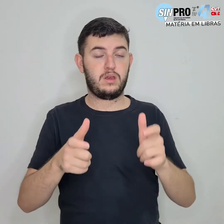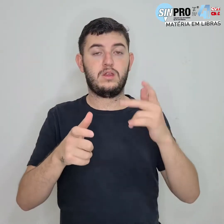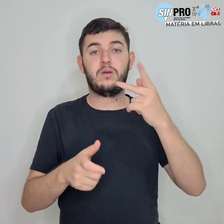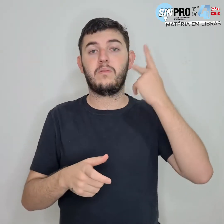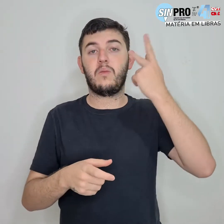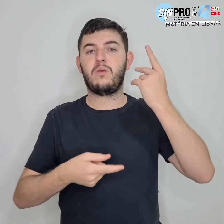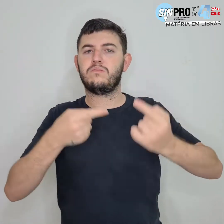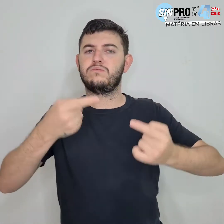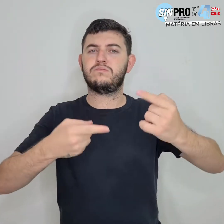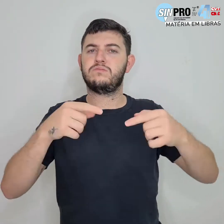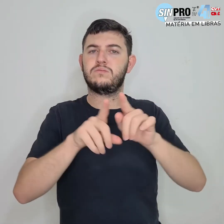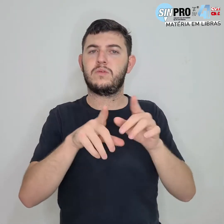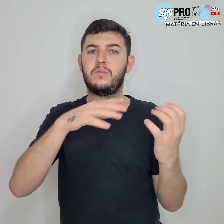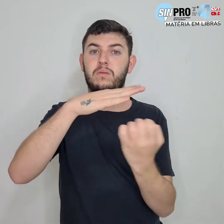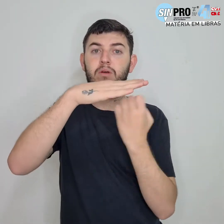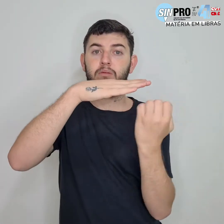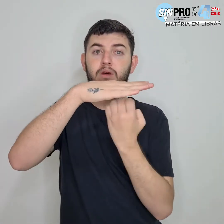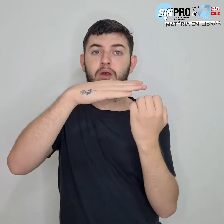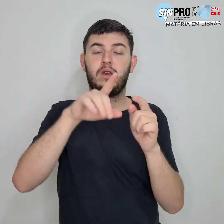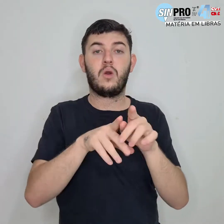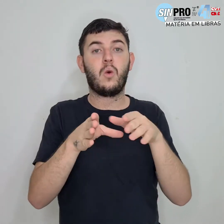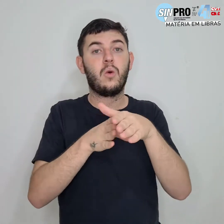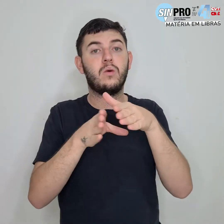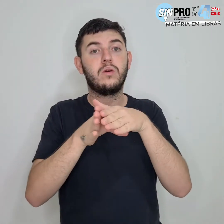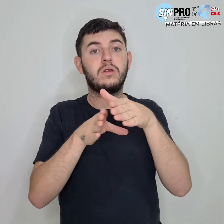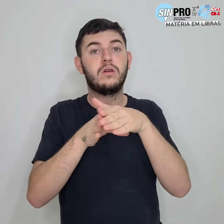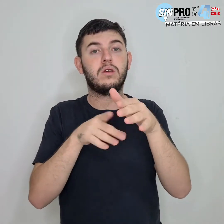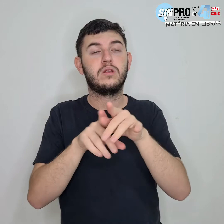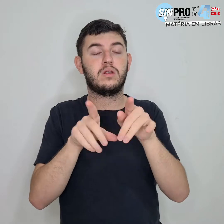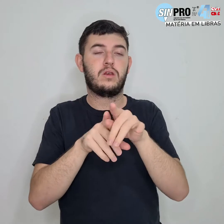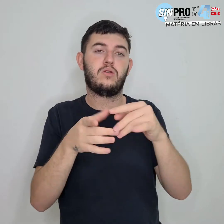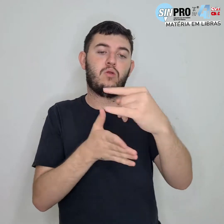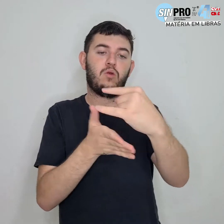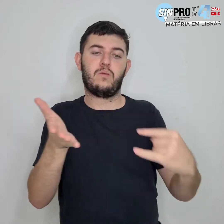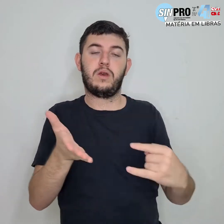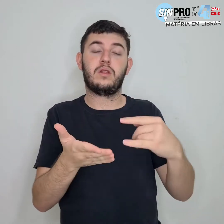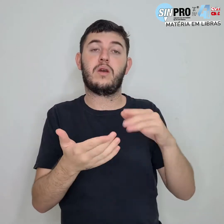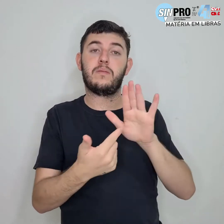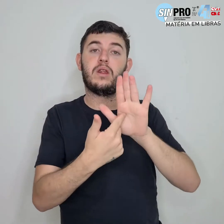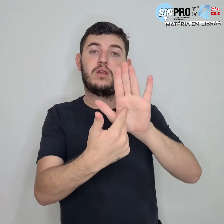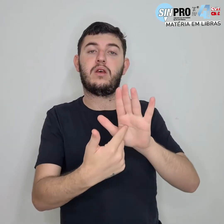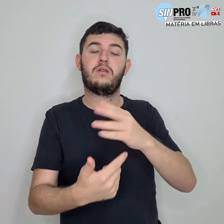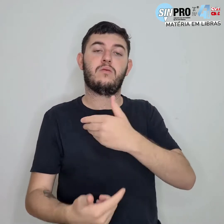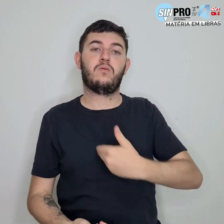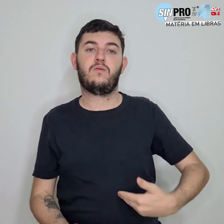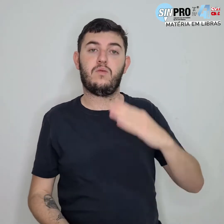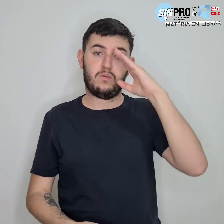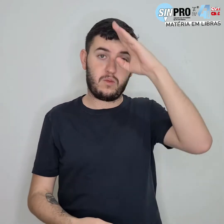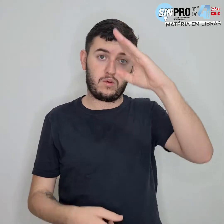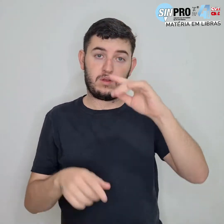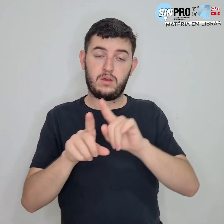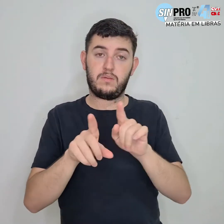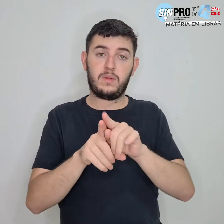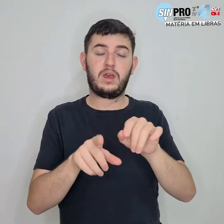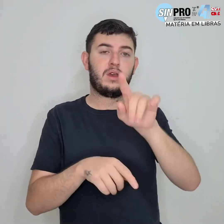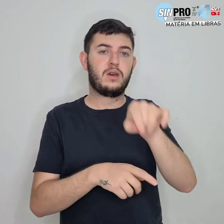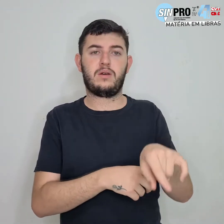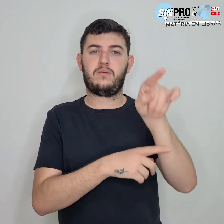que orientam o documento apresentado pelo governo Bolsonaro. Além de abolir o RJU, uma das principais